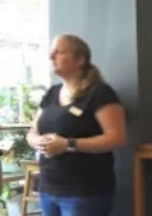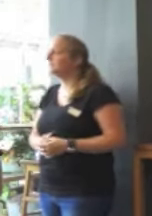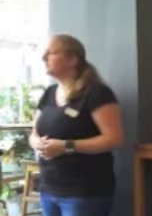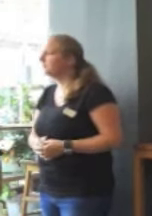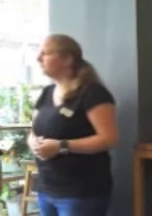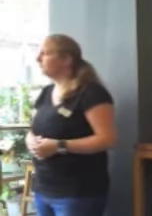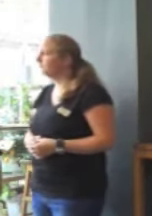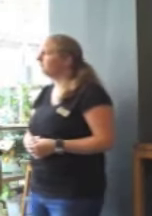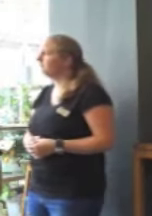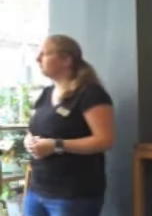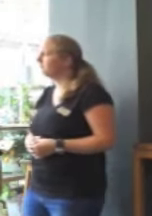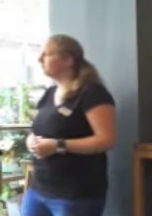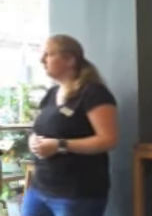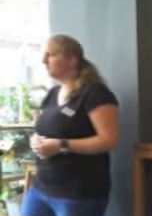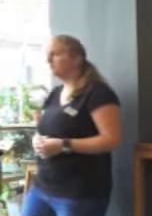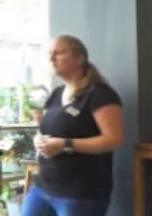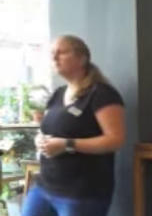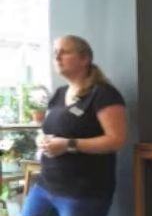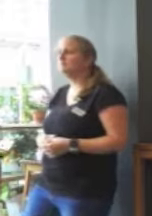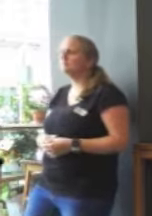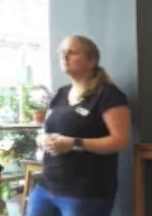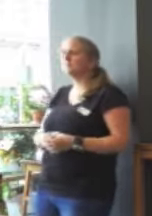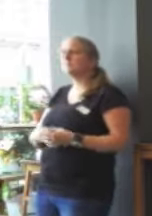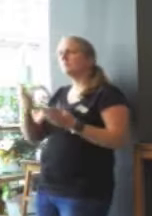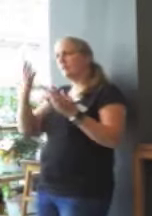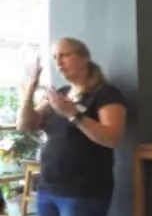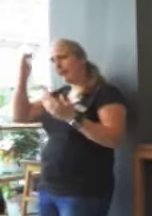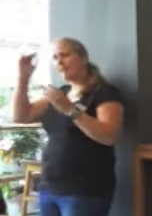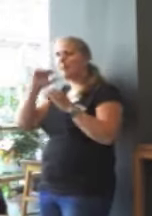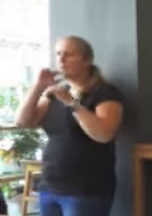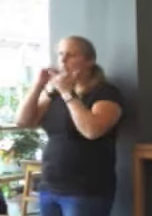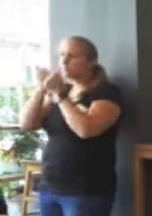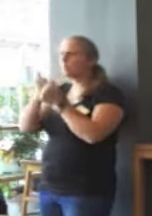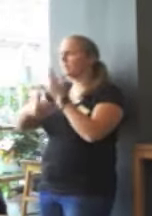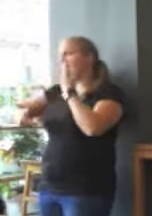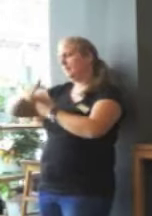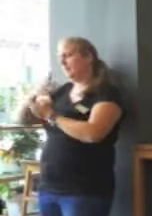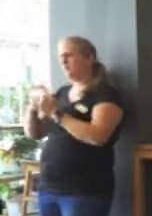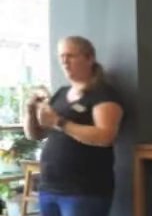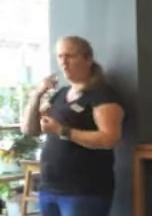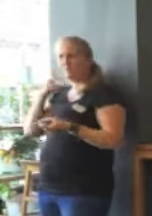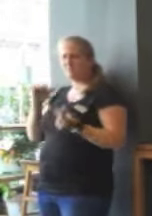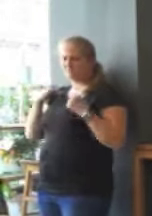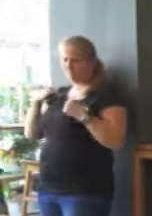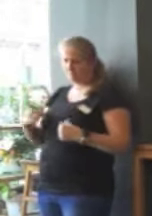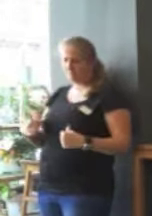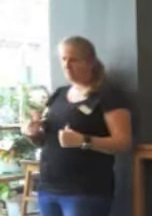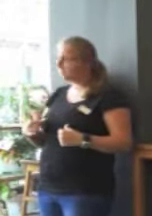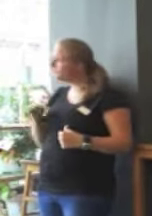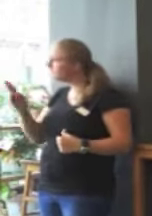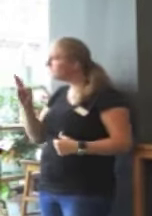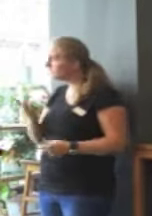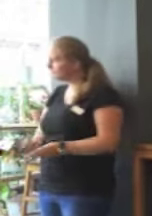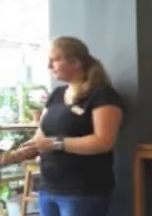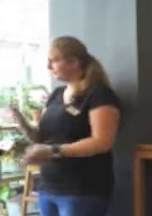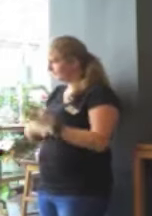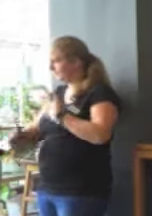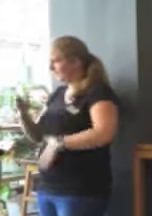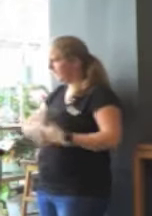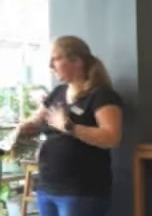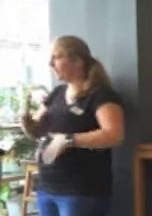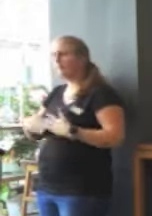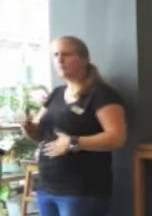Och därför, alltså äldreomsorgen, integration i äldreomsorgen, det kan ju låta lite småtåkigt. Det här är väl intressant att jag har träffat